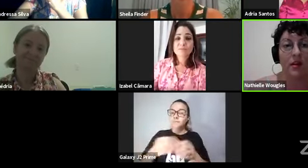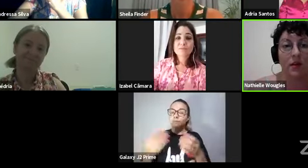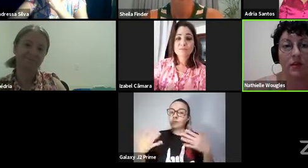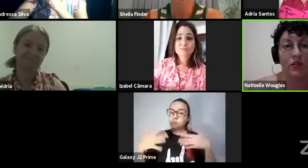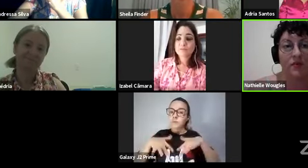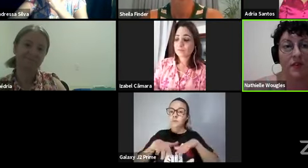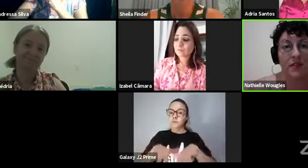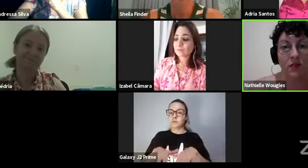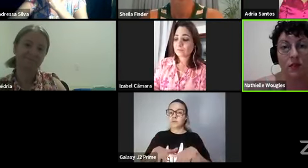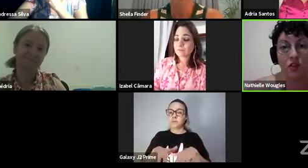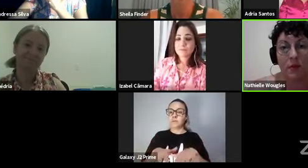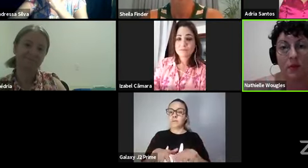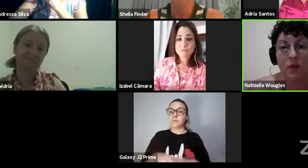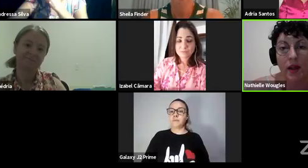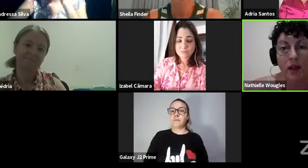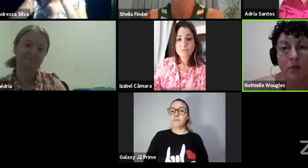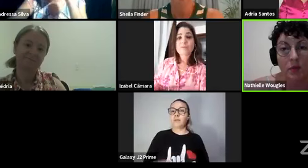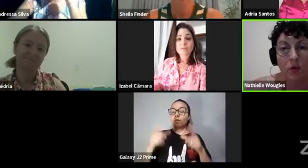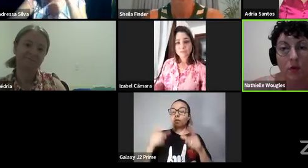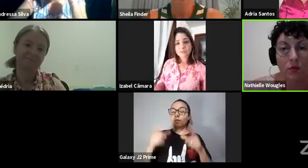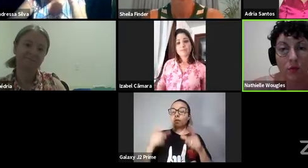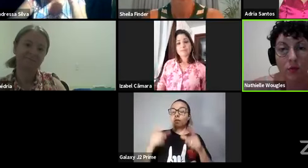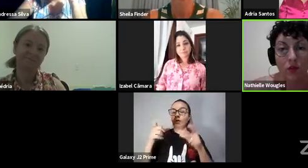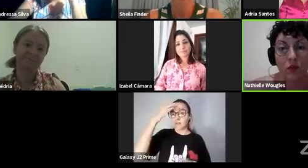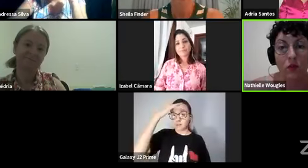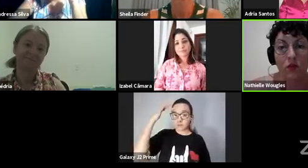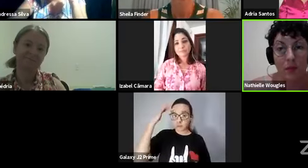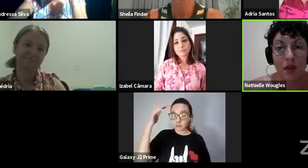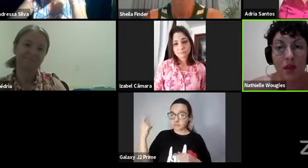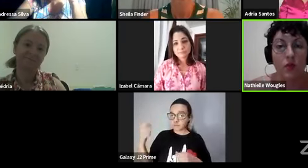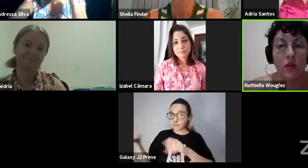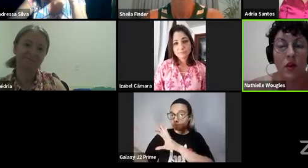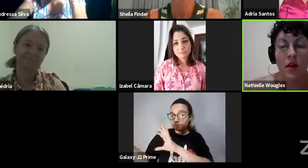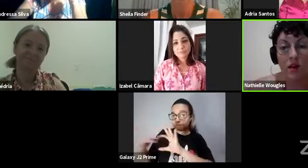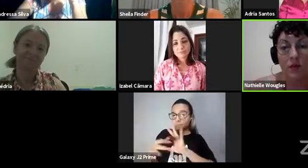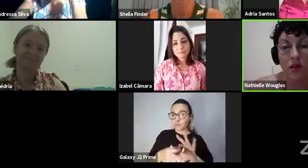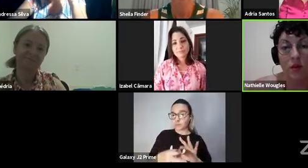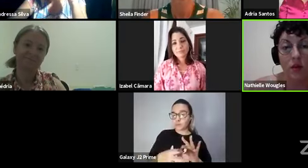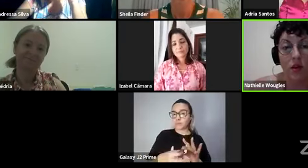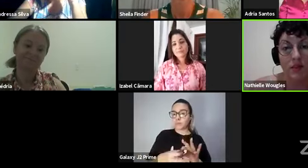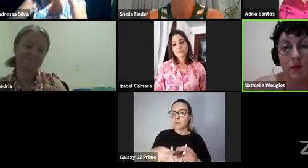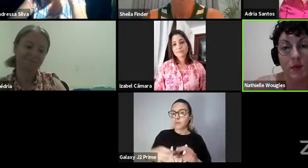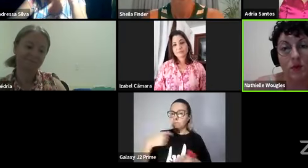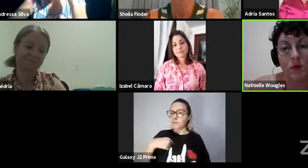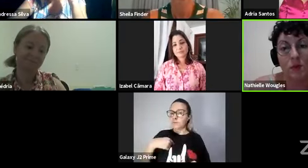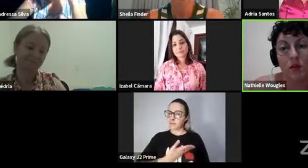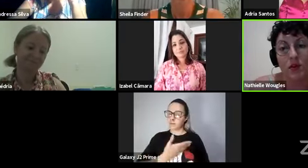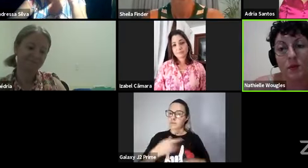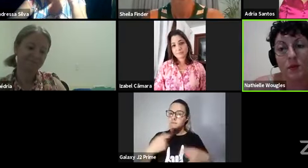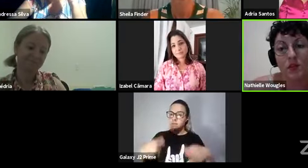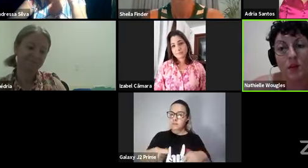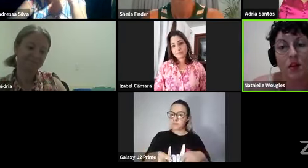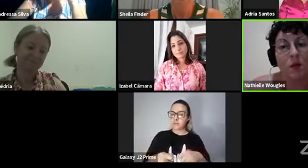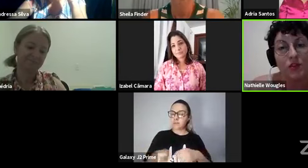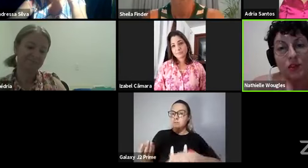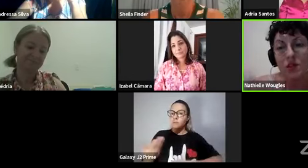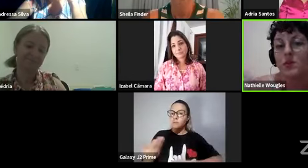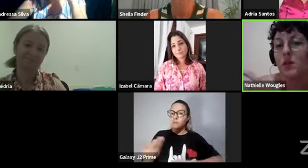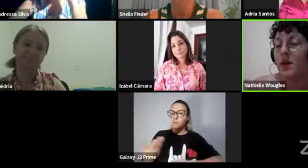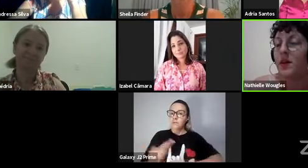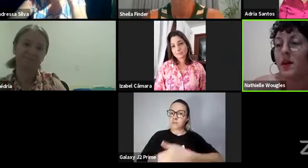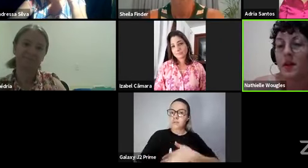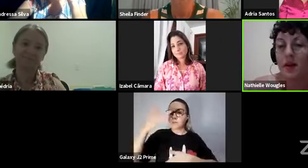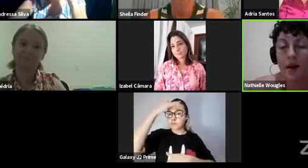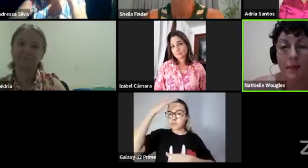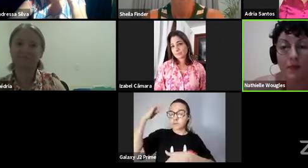que é neurodiversa, eu estou chamando ela para o meu círculo de amigos? eu tenho essas pessoas próximas de mim, e eu acho que